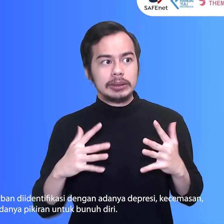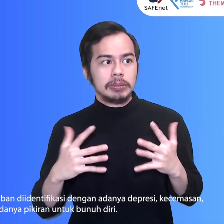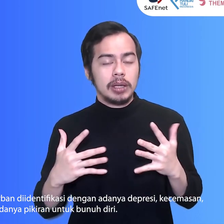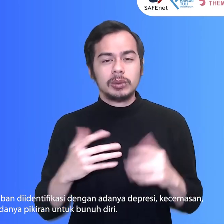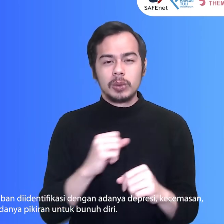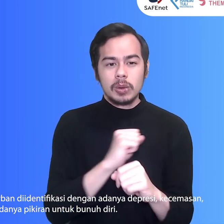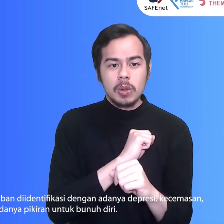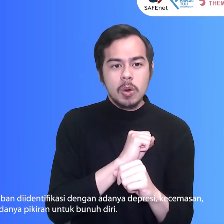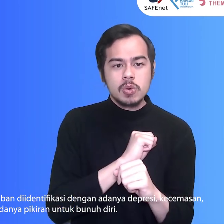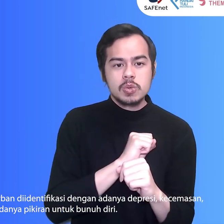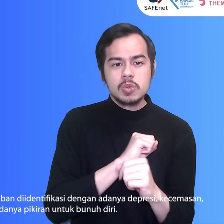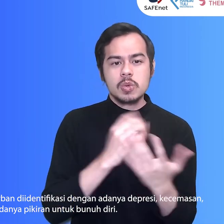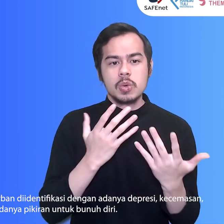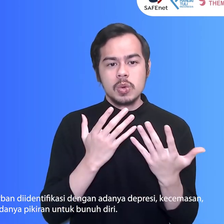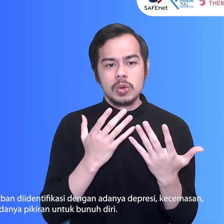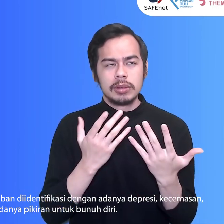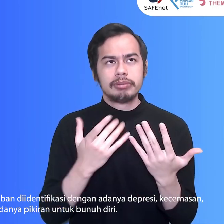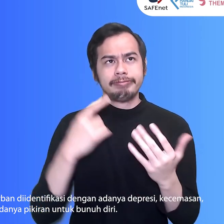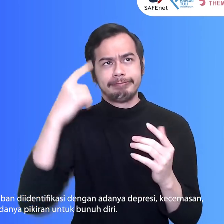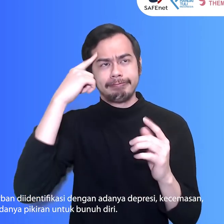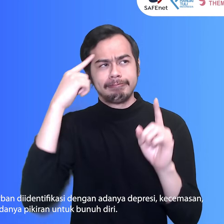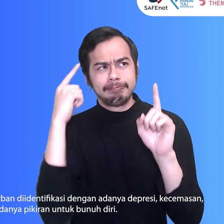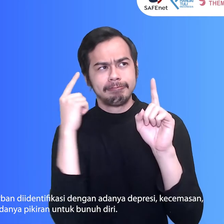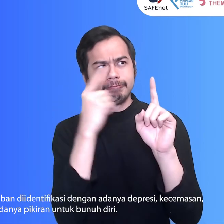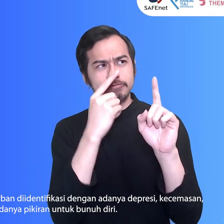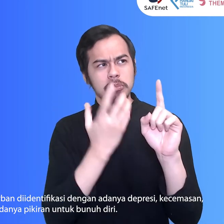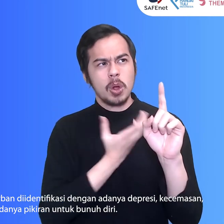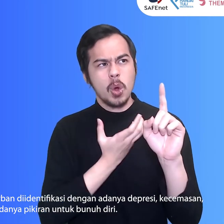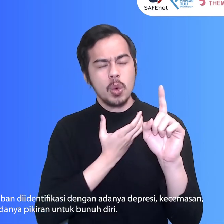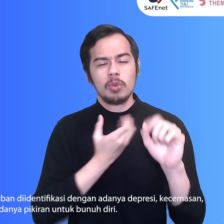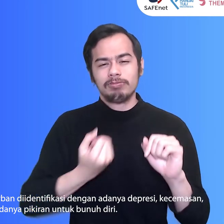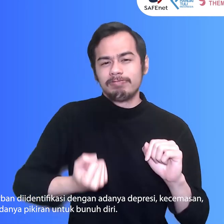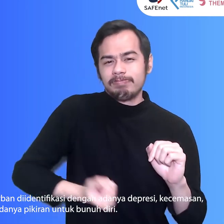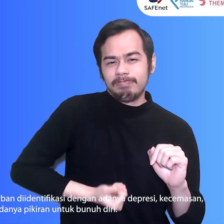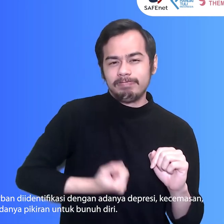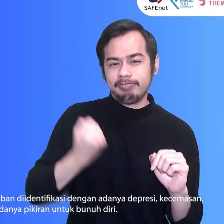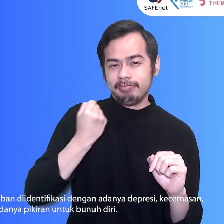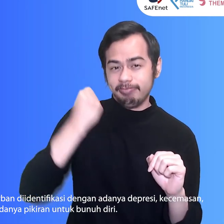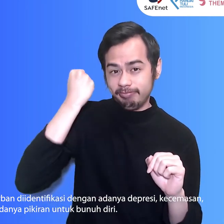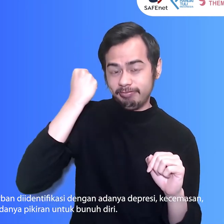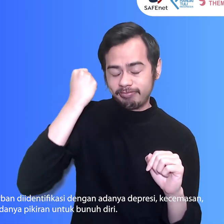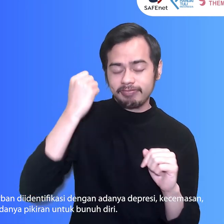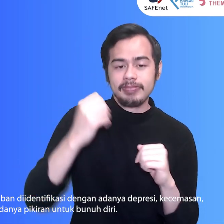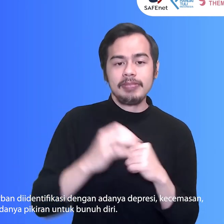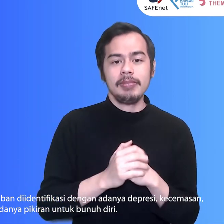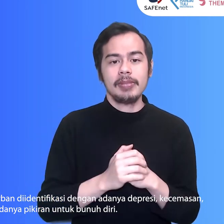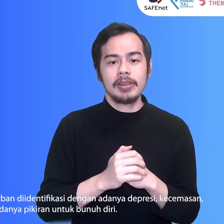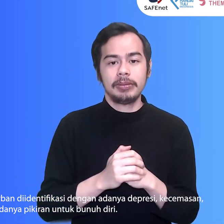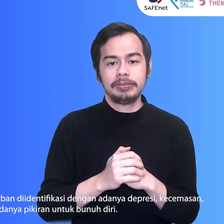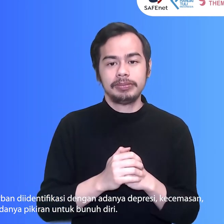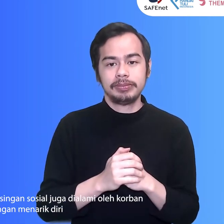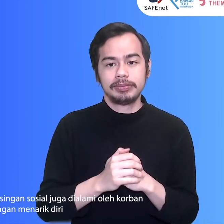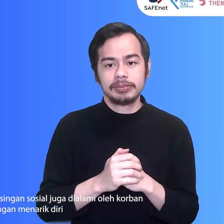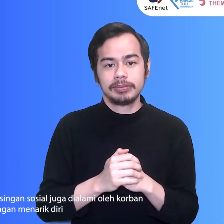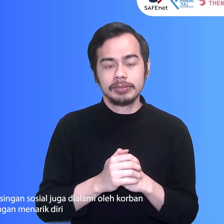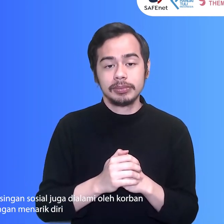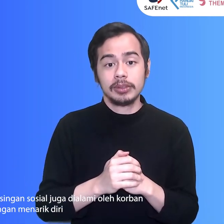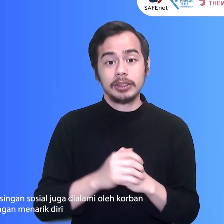depresi Hai kecemasan ketakutan Serta adanya pikiran untuk bunuh